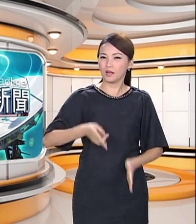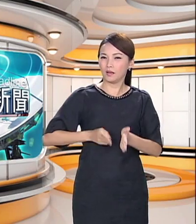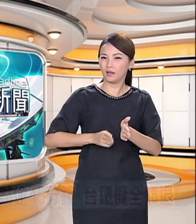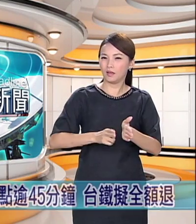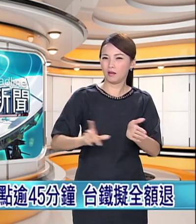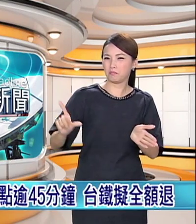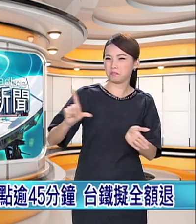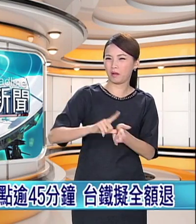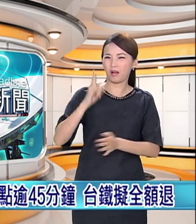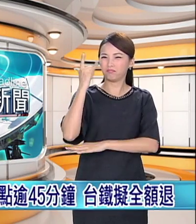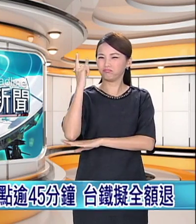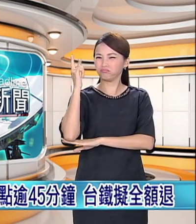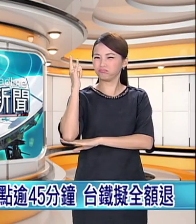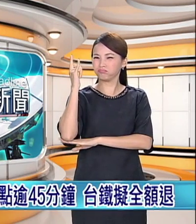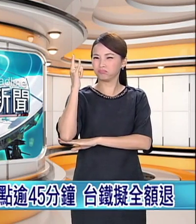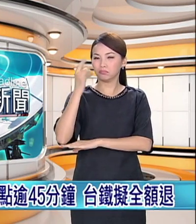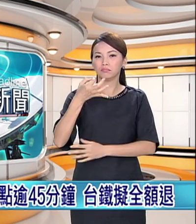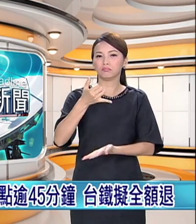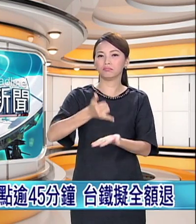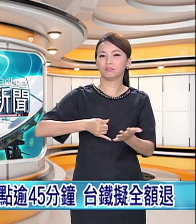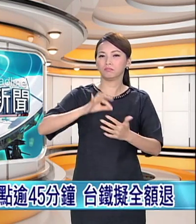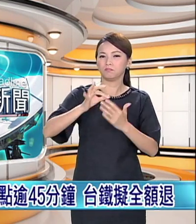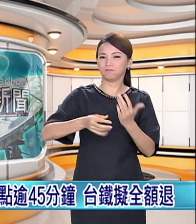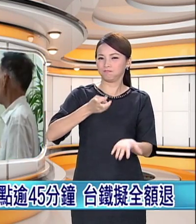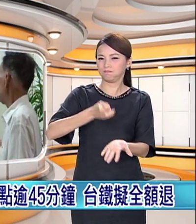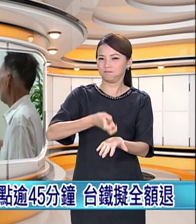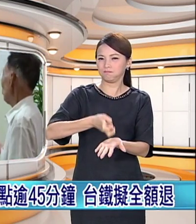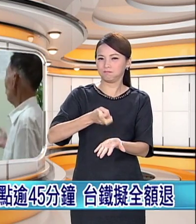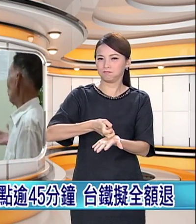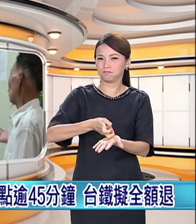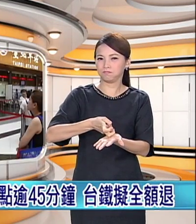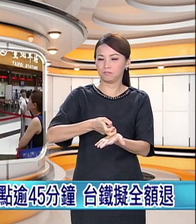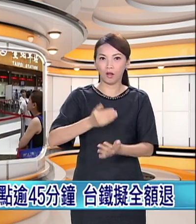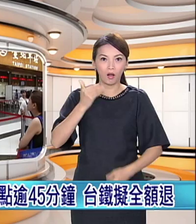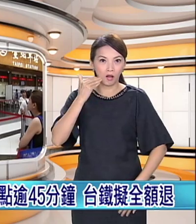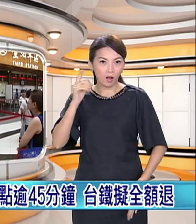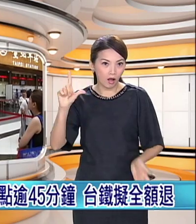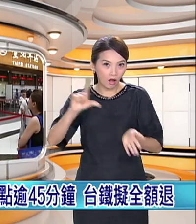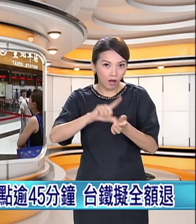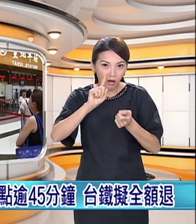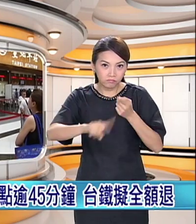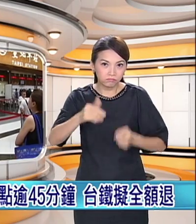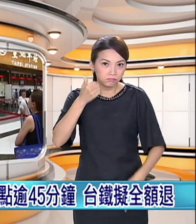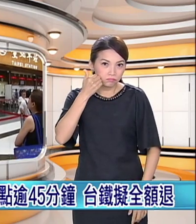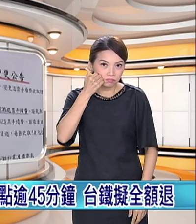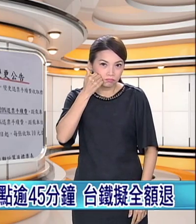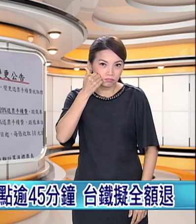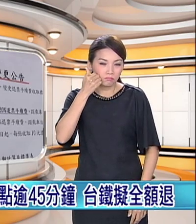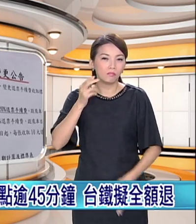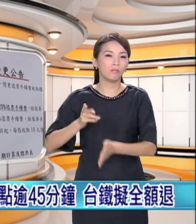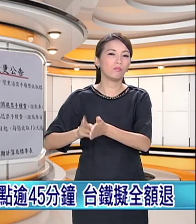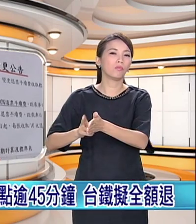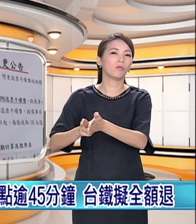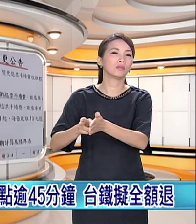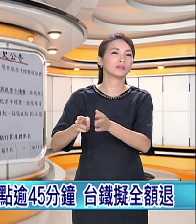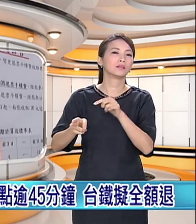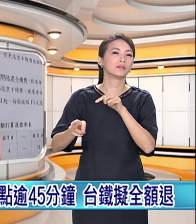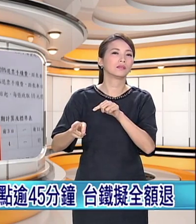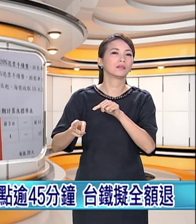过去台铁误点的退费标准相当的严苛，如果列车误点是台铁的疏失，